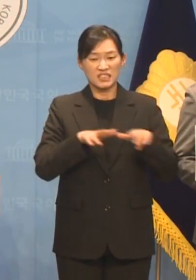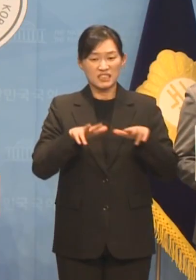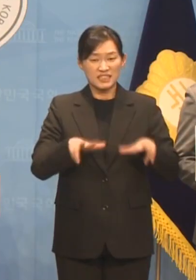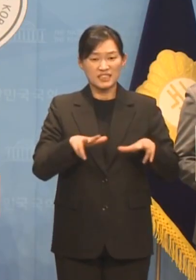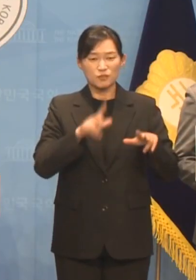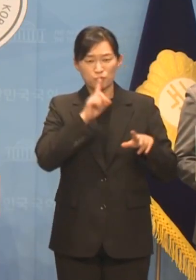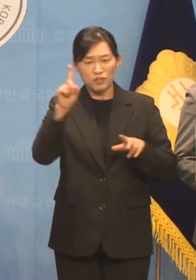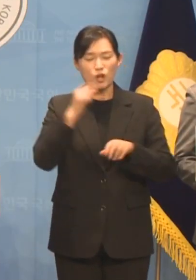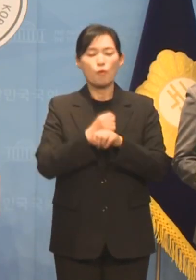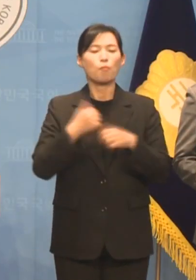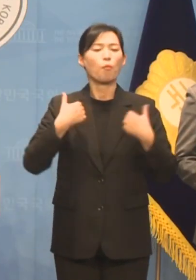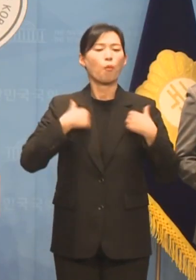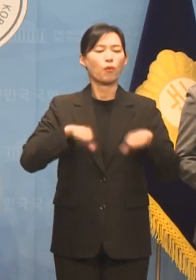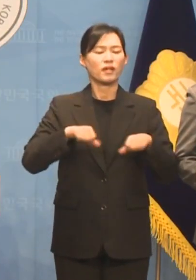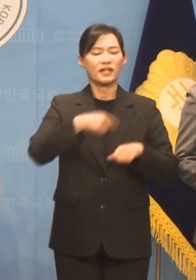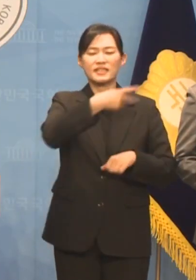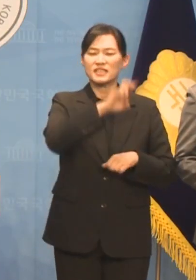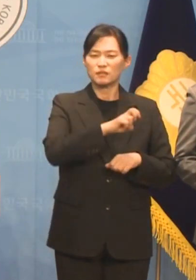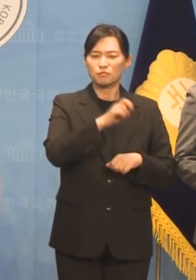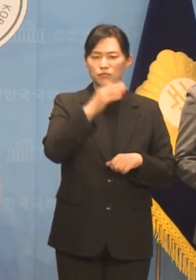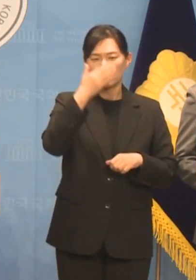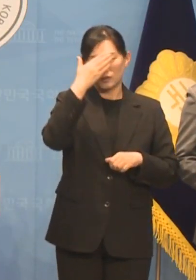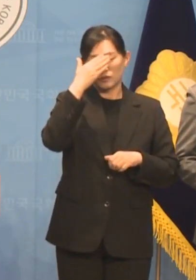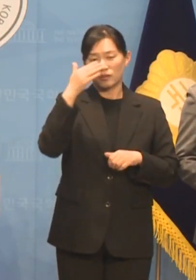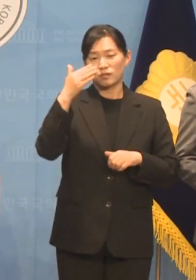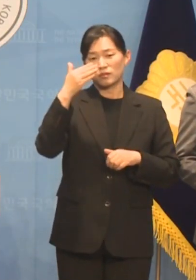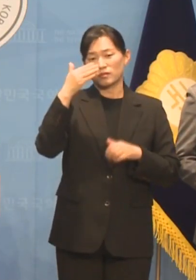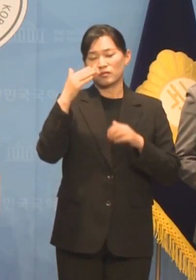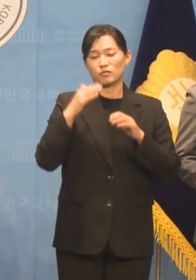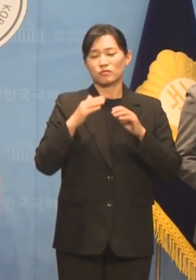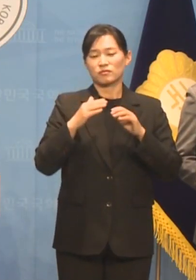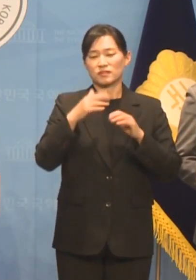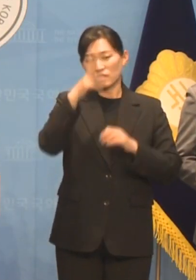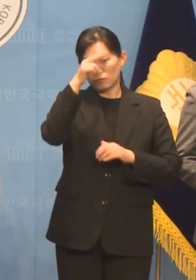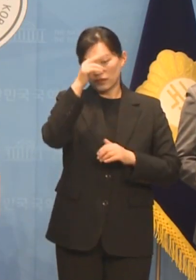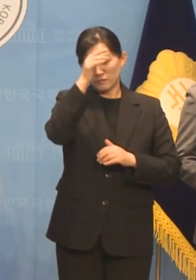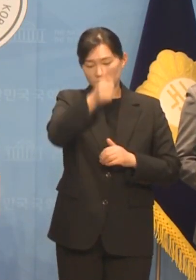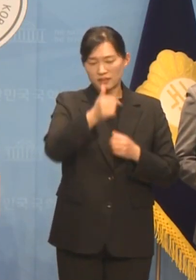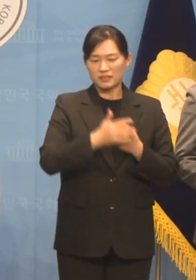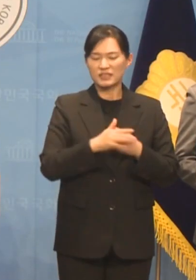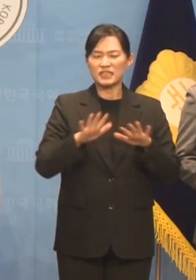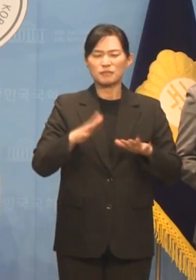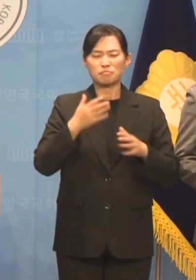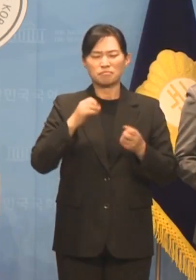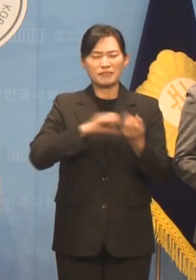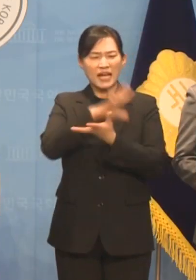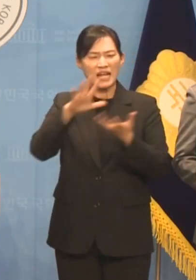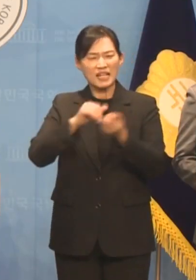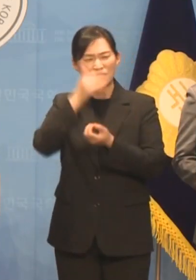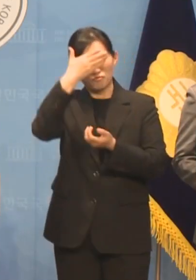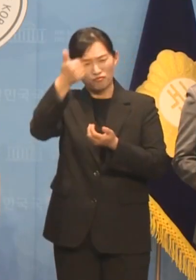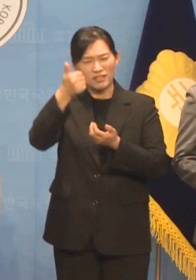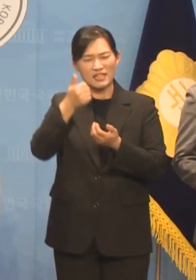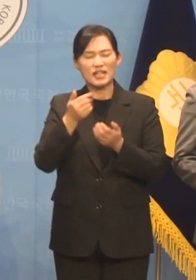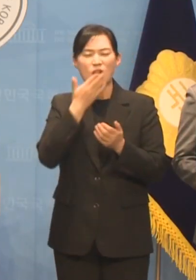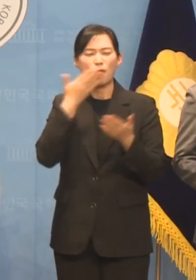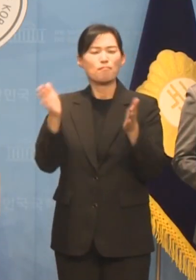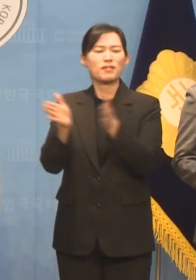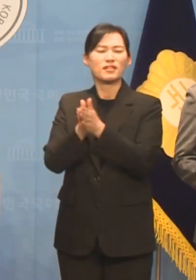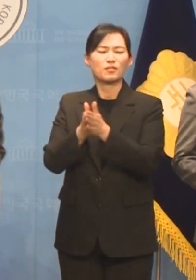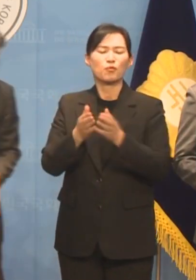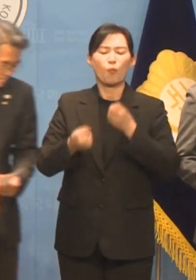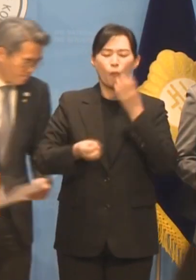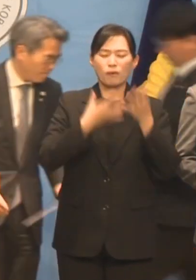포기한 심우정 총장의 자가당착은 자신이 내란 수괴와 한 패거리라는 고백이다.